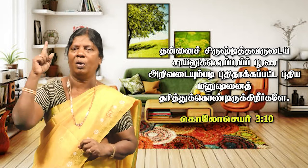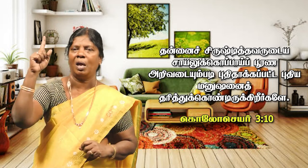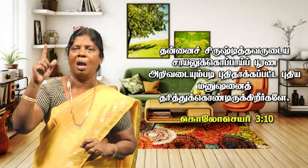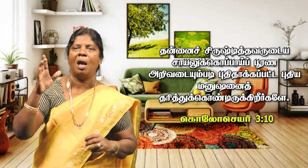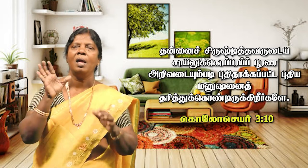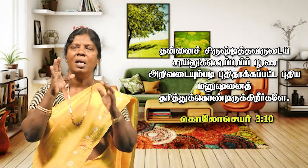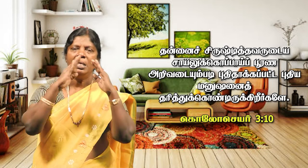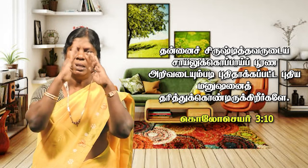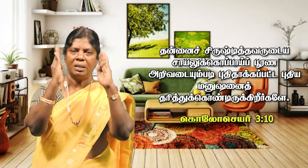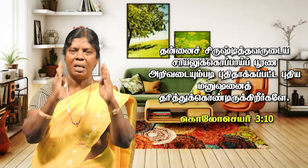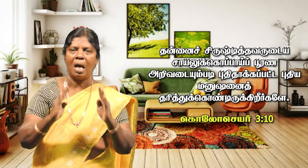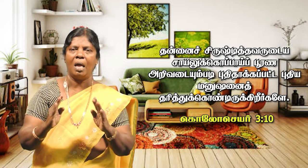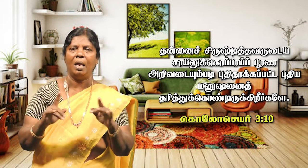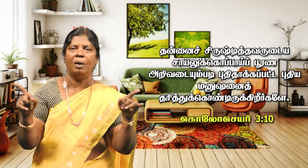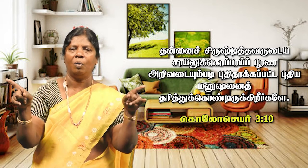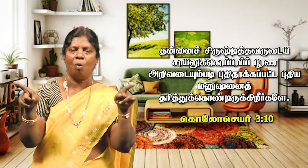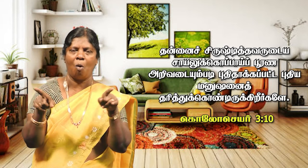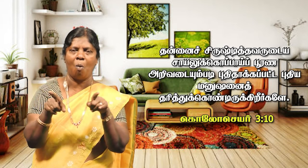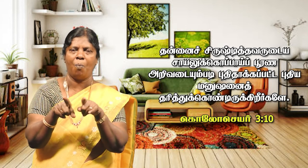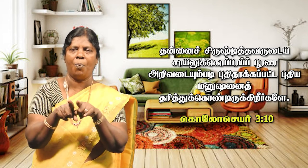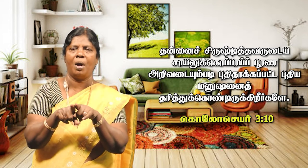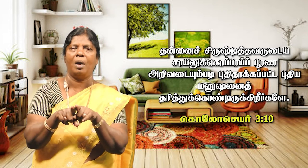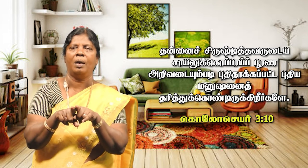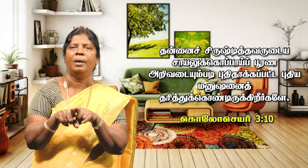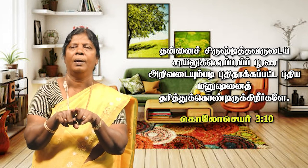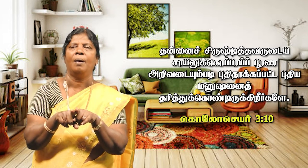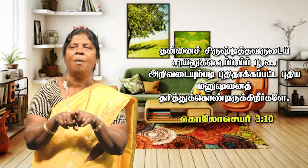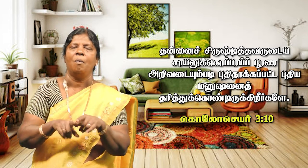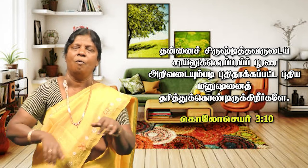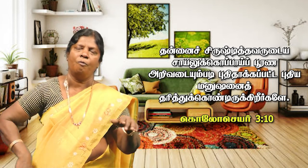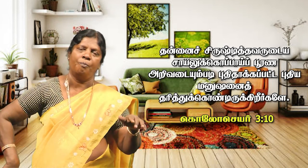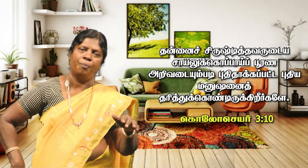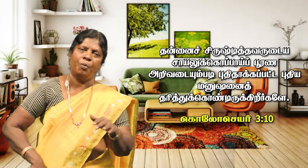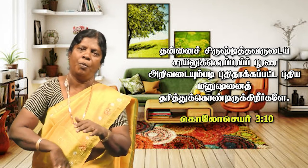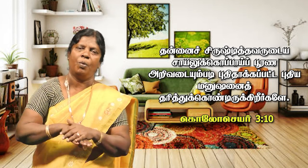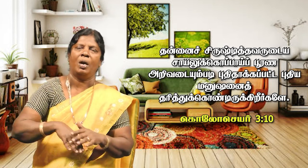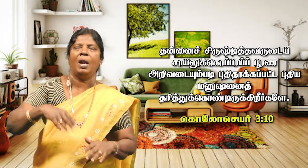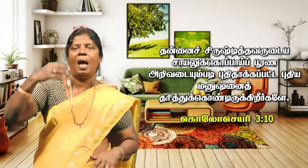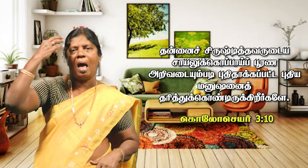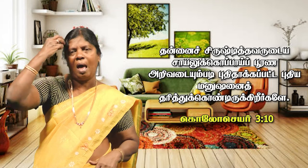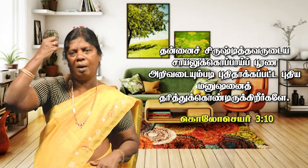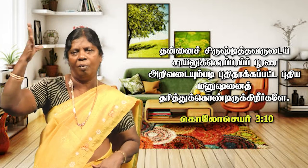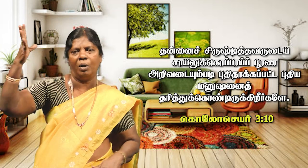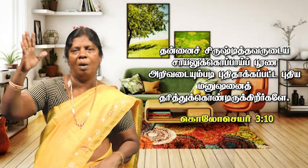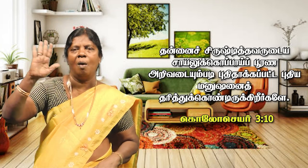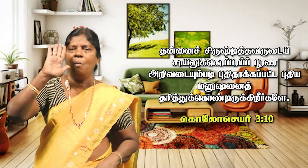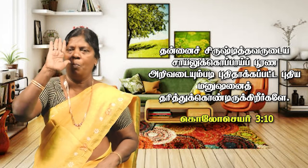சிருஷ்டித்தவருடைய சாயலுக்கொப்பாய் பூரண அறிவடையும்படி